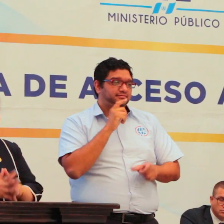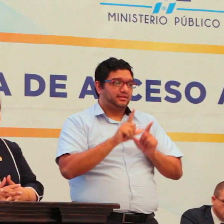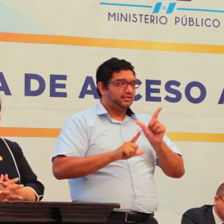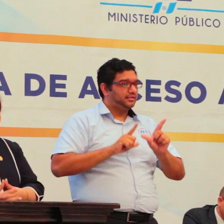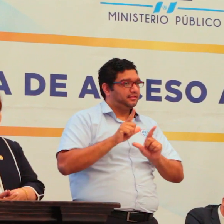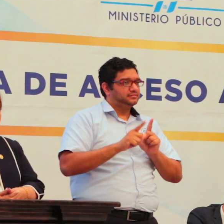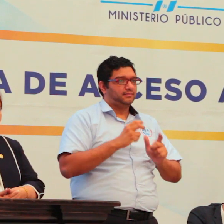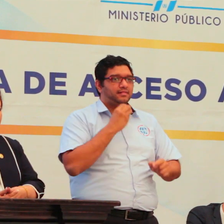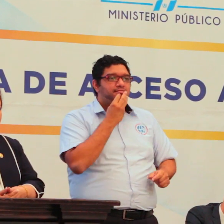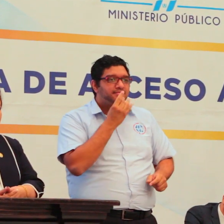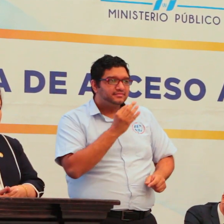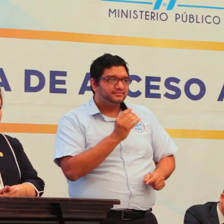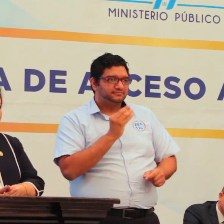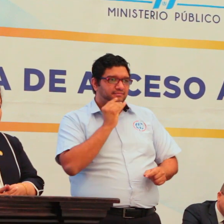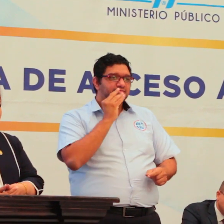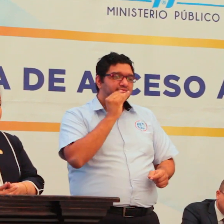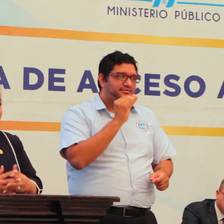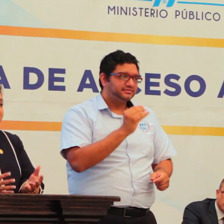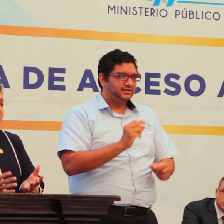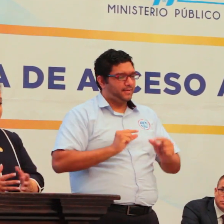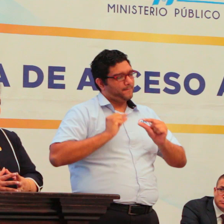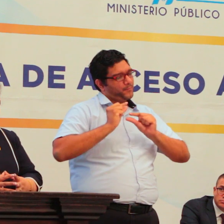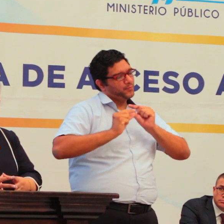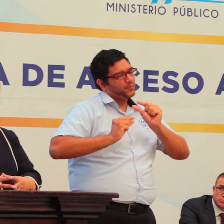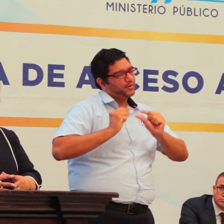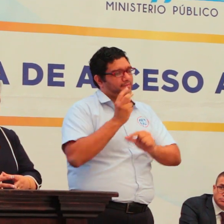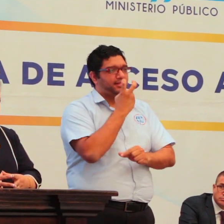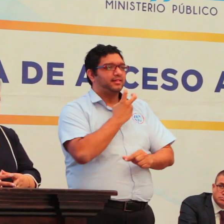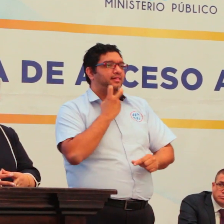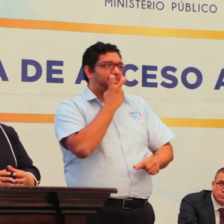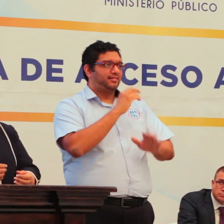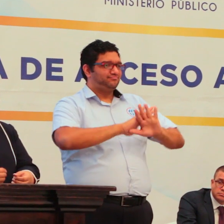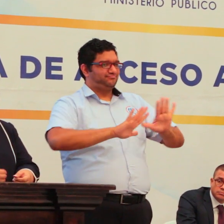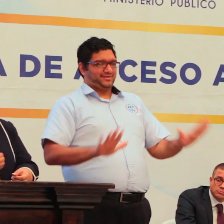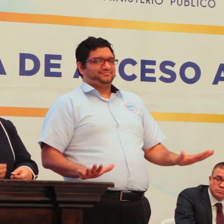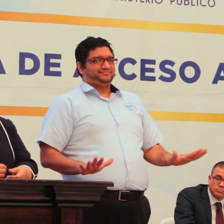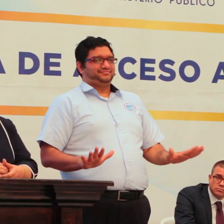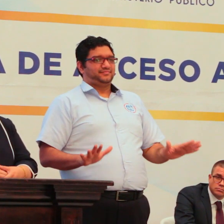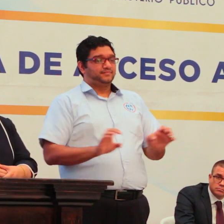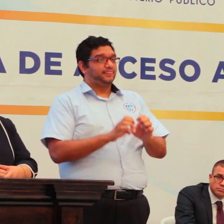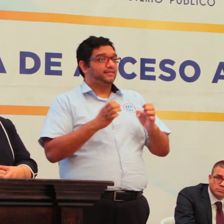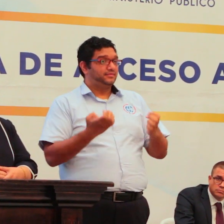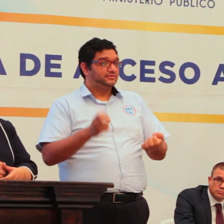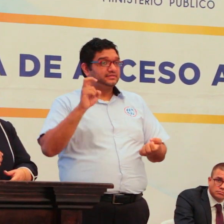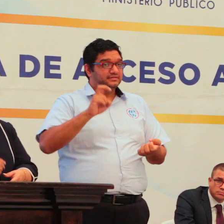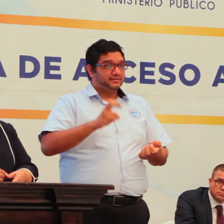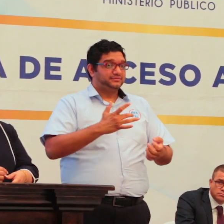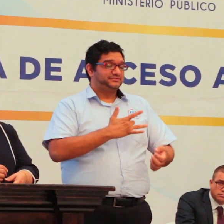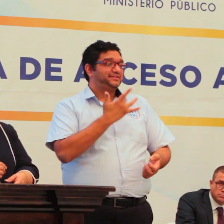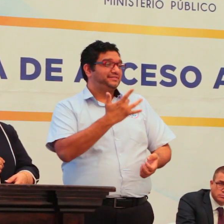con algunos tropiezos en las palabras, pero es parte de esa cultura misma de sentirnos